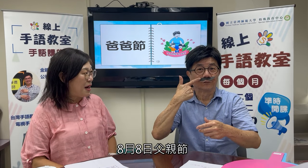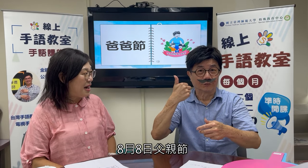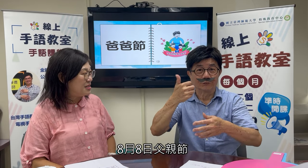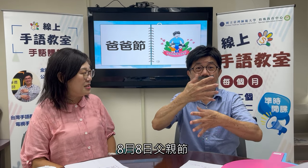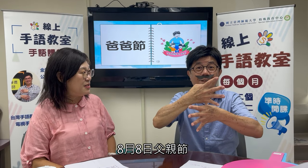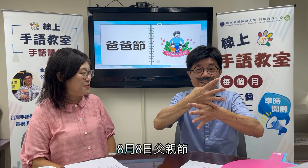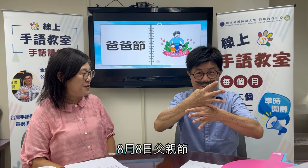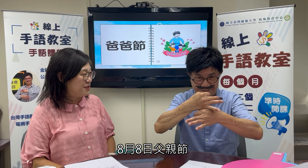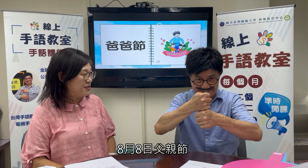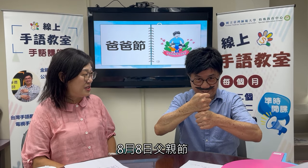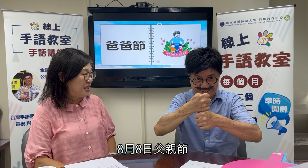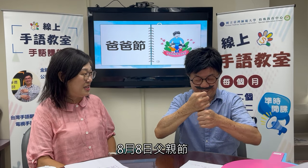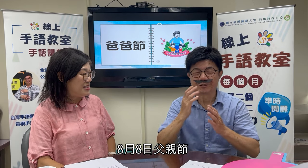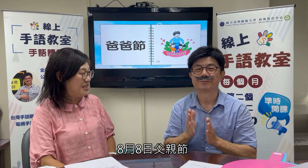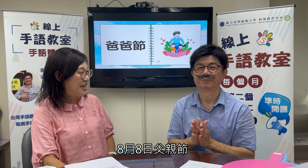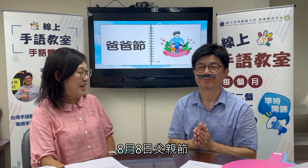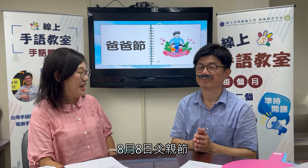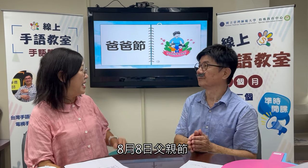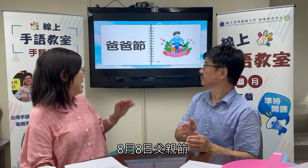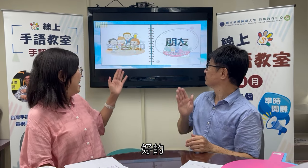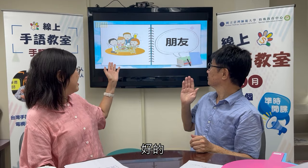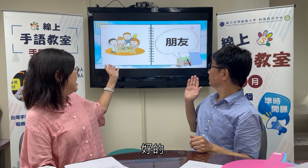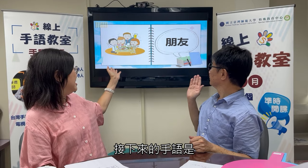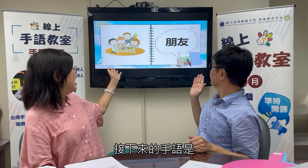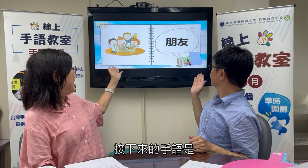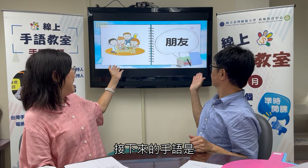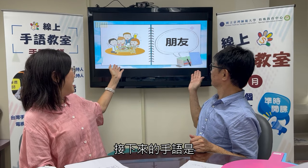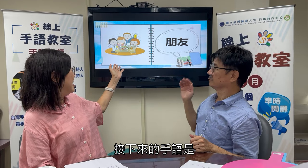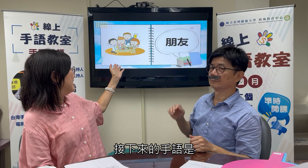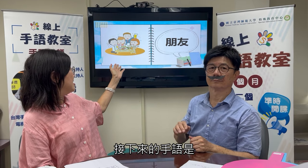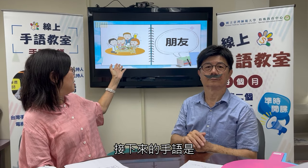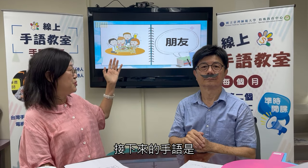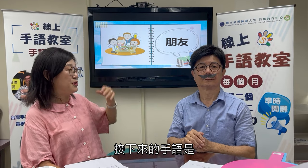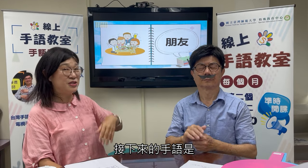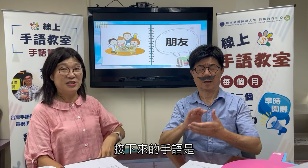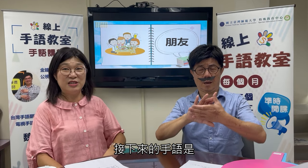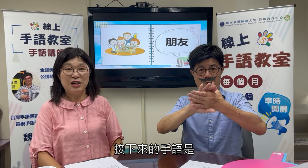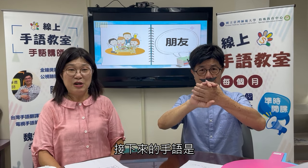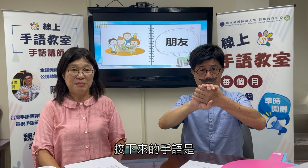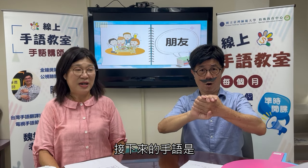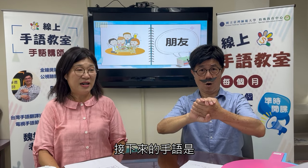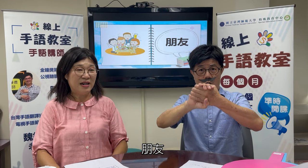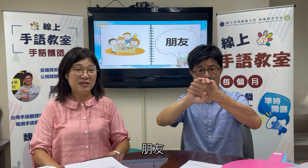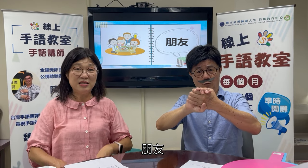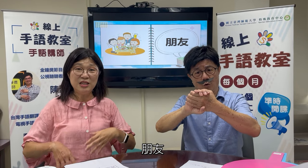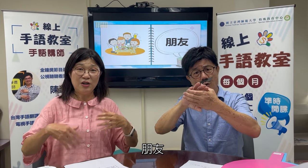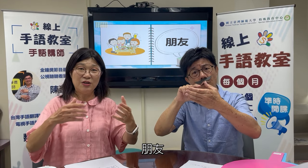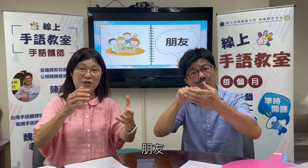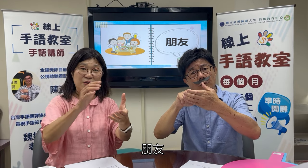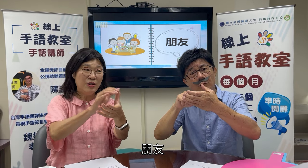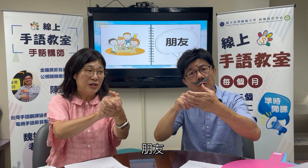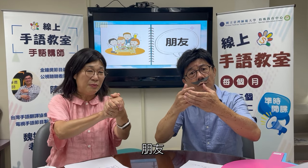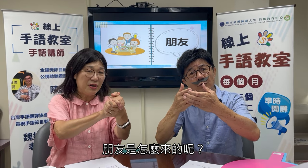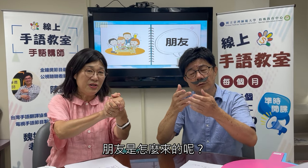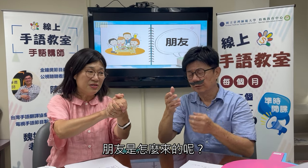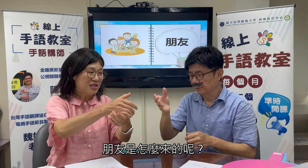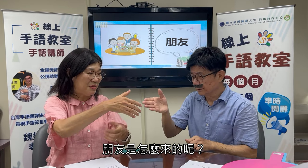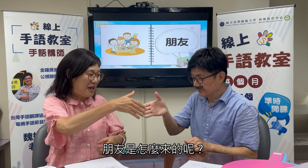8月8日，父亲节。好的，接下来的手语是朋友。朋友是怎么来的